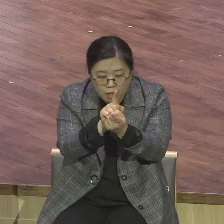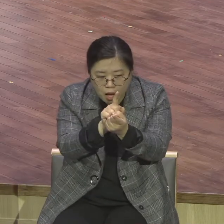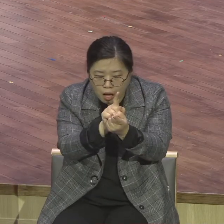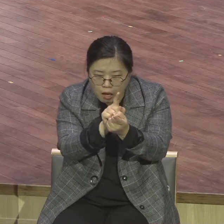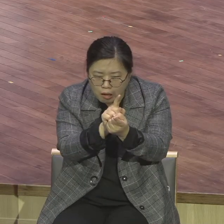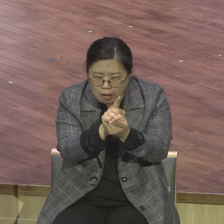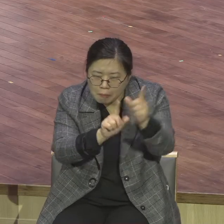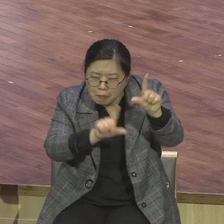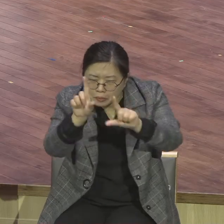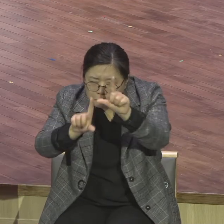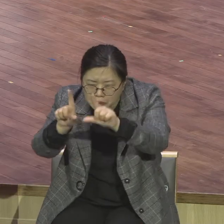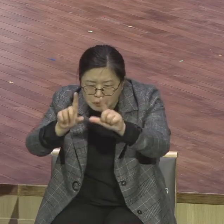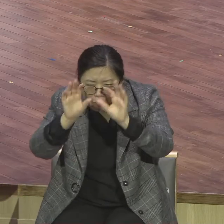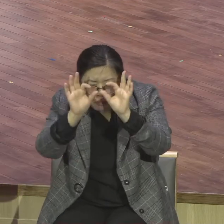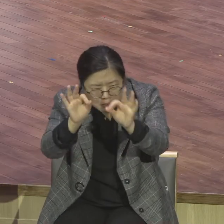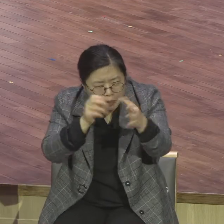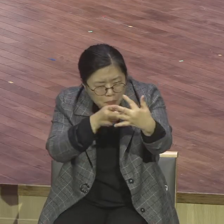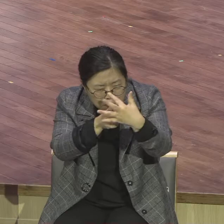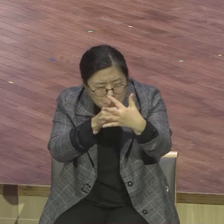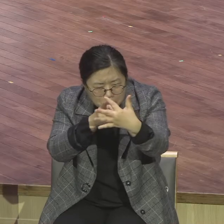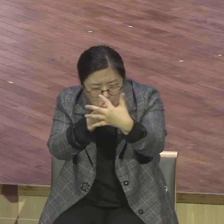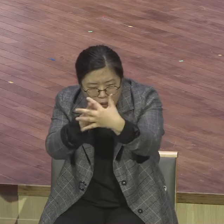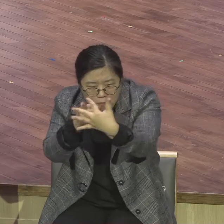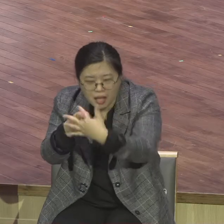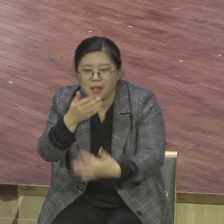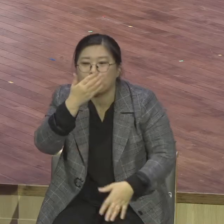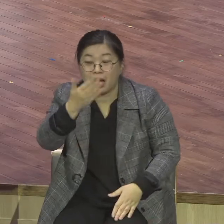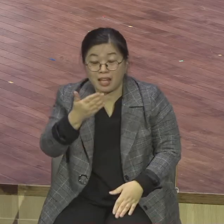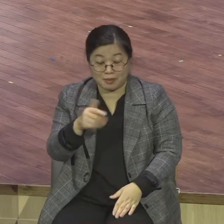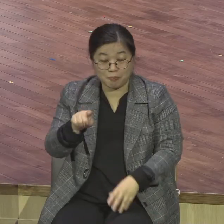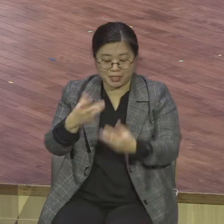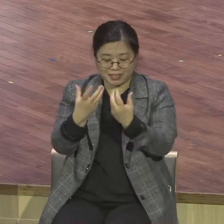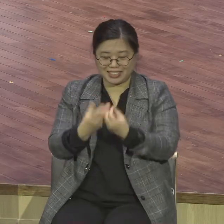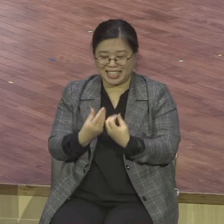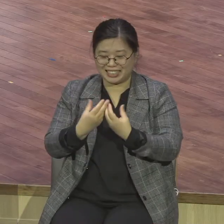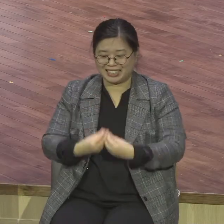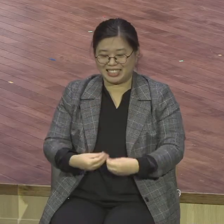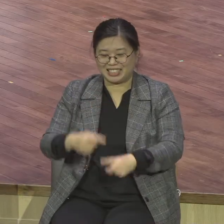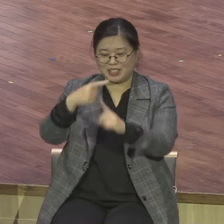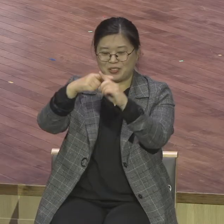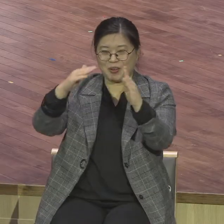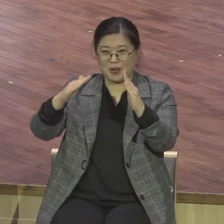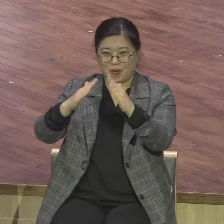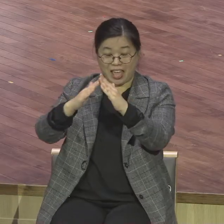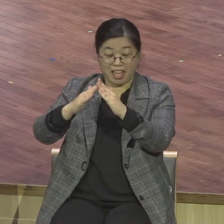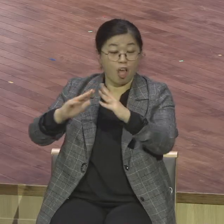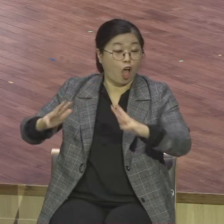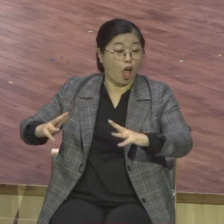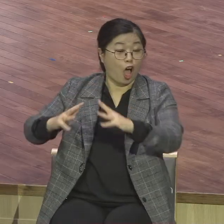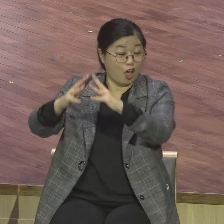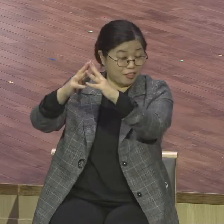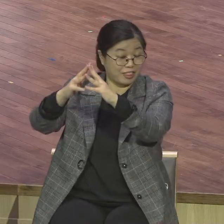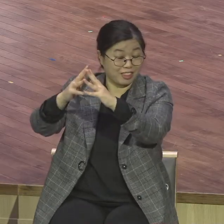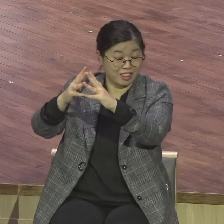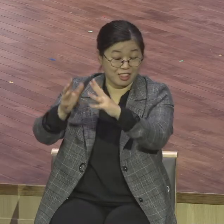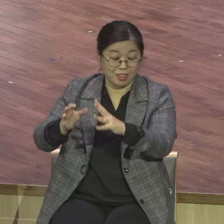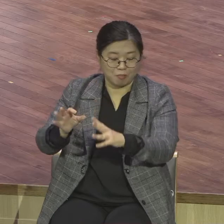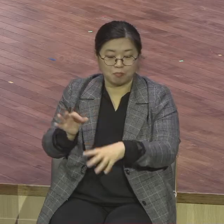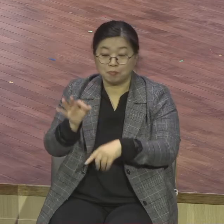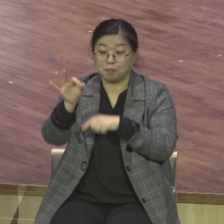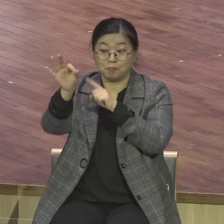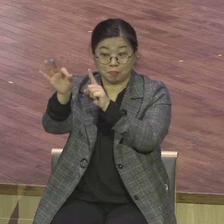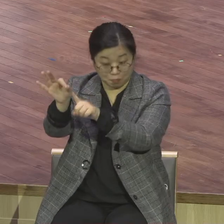하겠어요? 하나님 뭘 테스트 하겠어요? 네가 원하고 내가 원하는 것도 아니야. 하나님 거예요. 하나님이 그렇게 보는